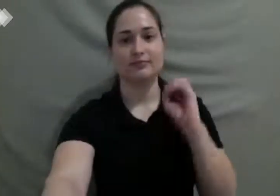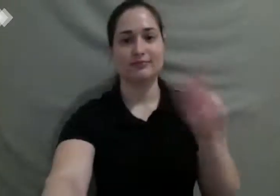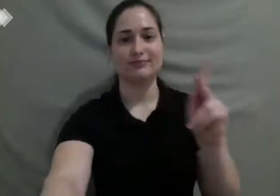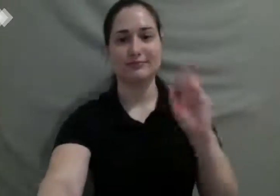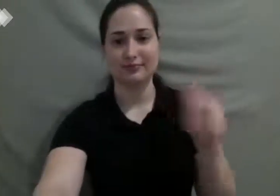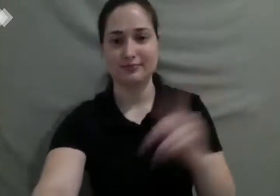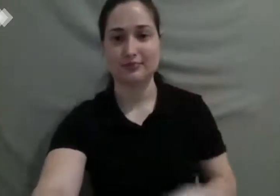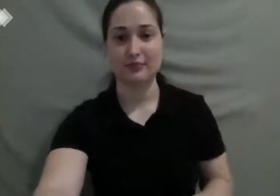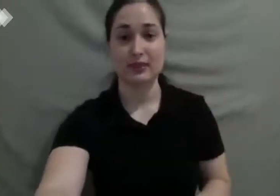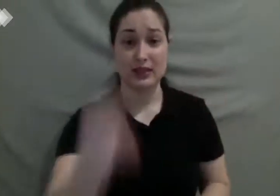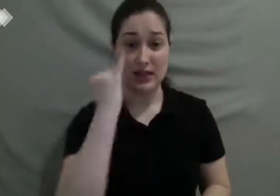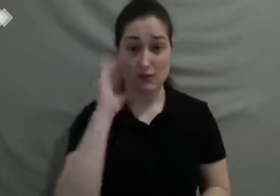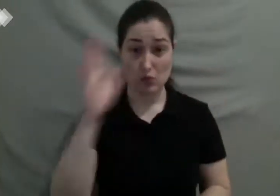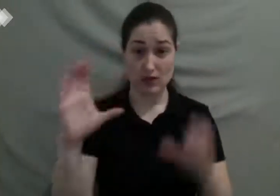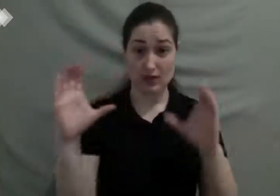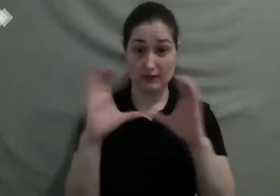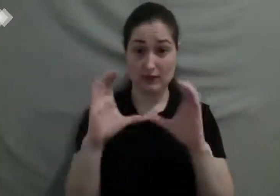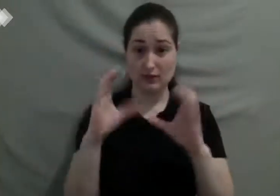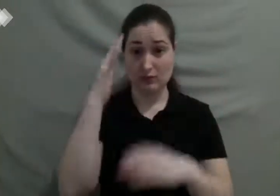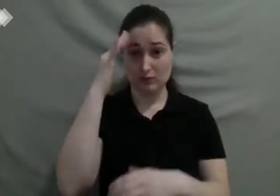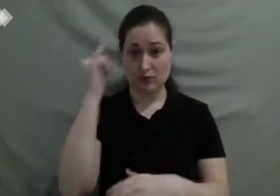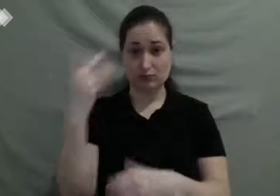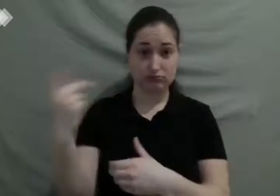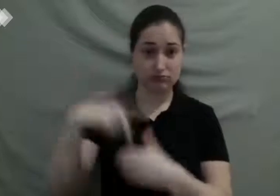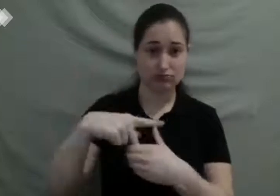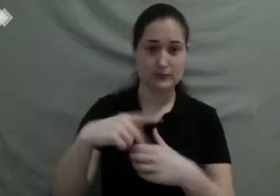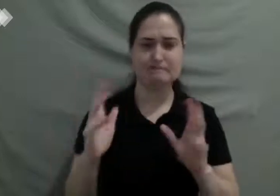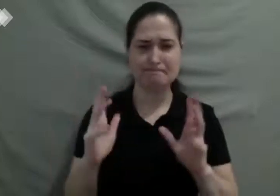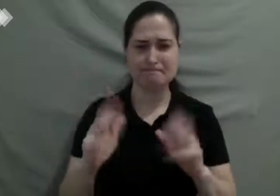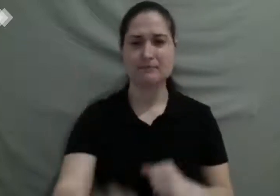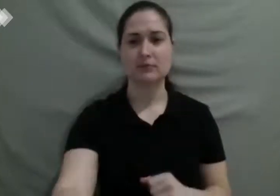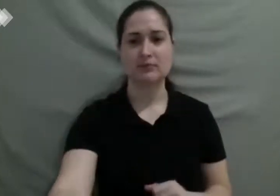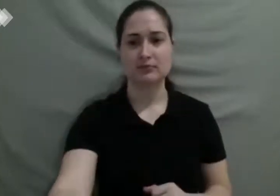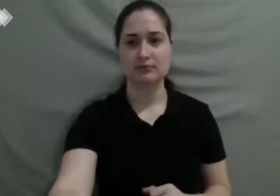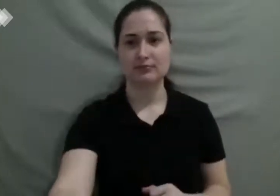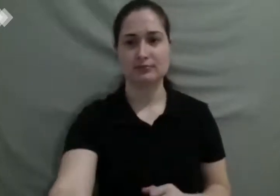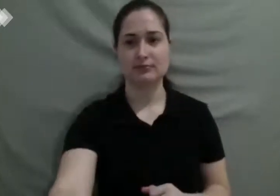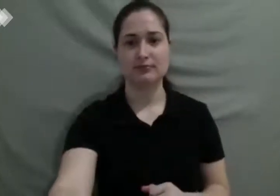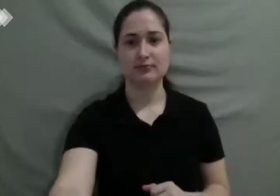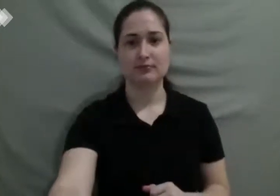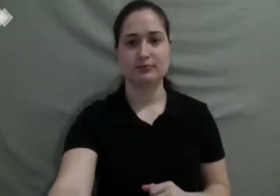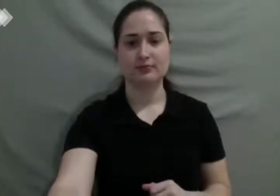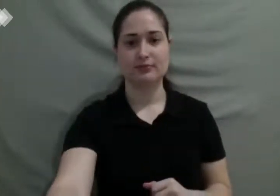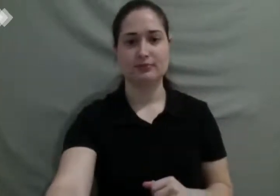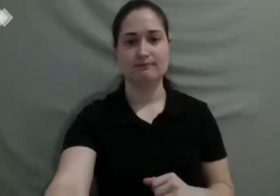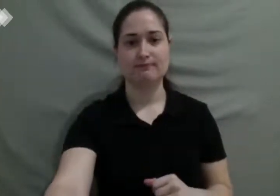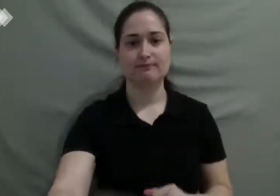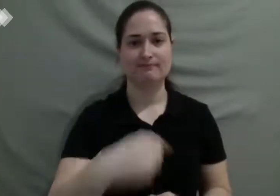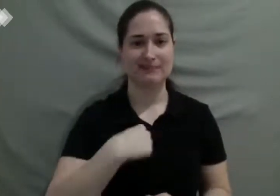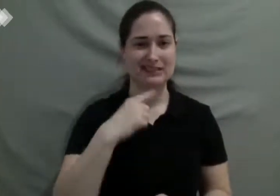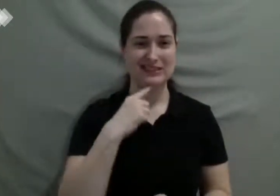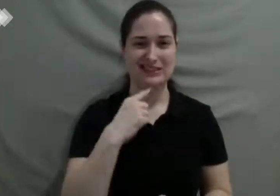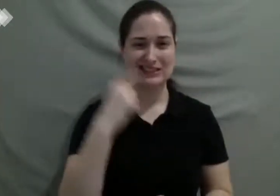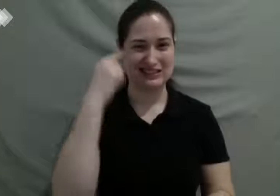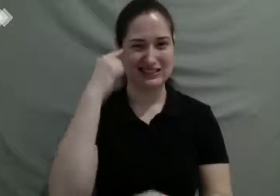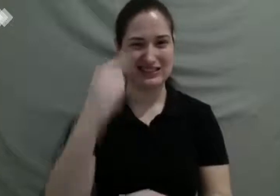habrá certificación de participación. Bueno, creo que bueno, ya de hecho ni siquiera 2 horas,